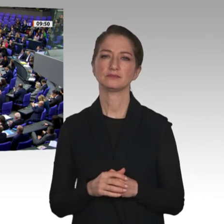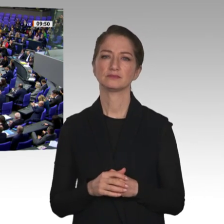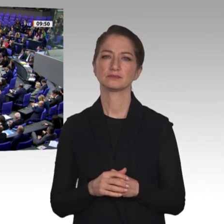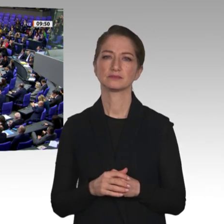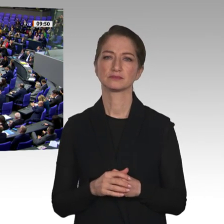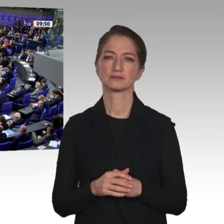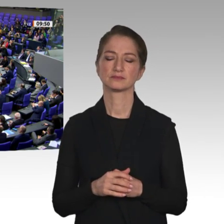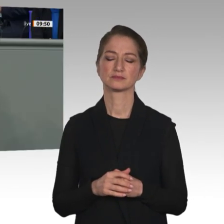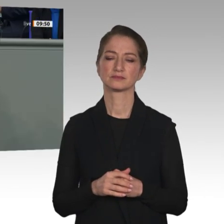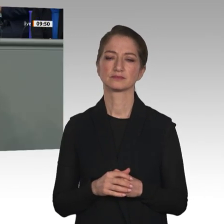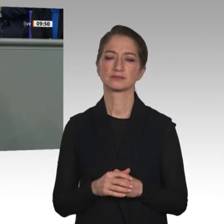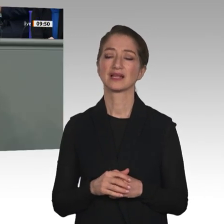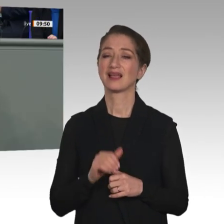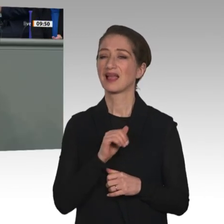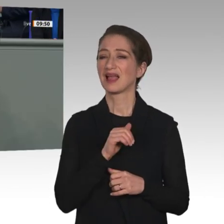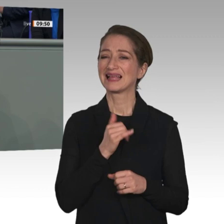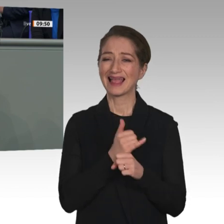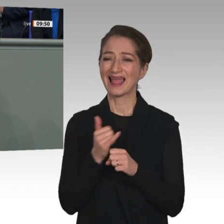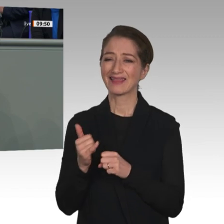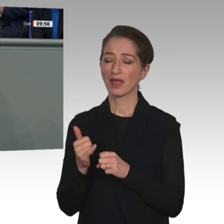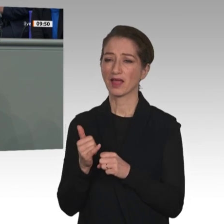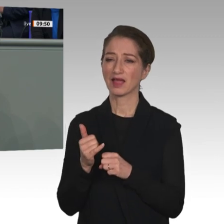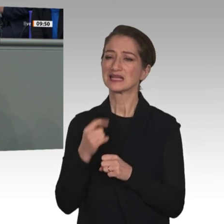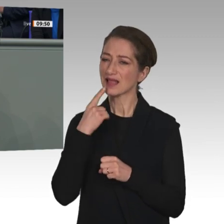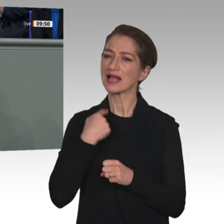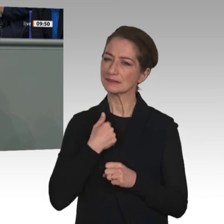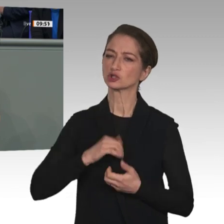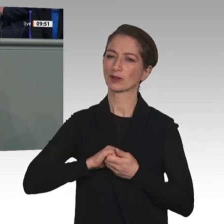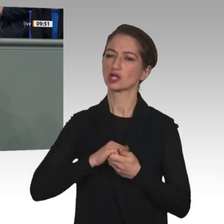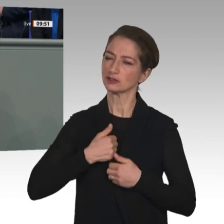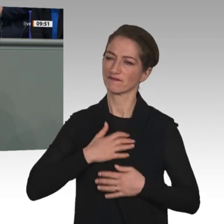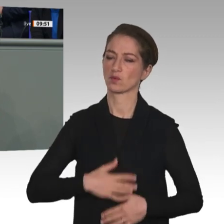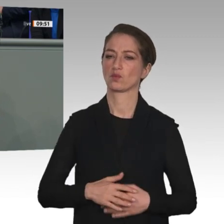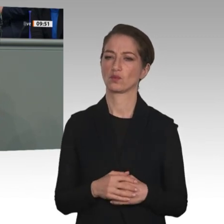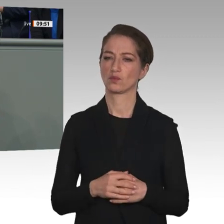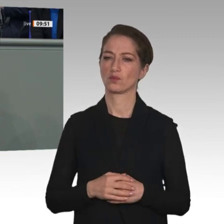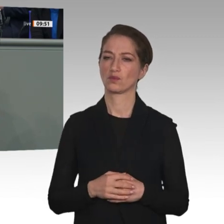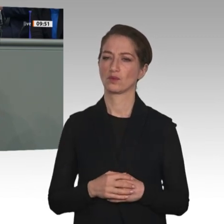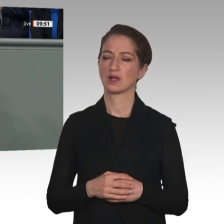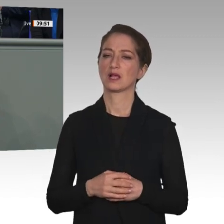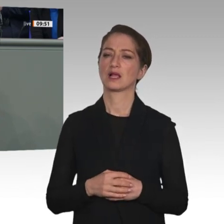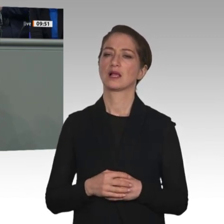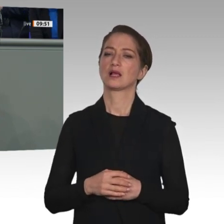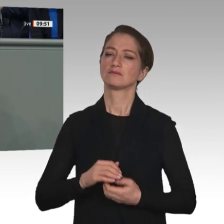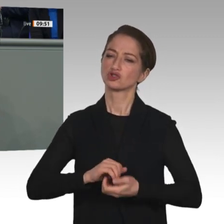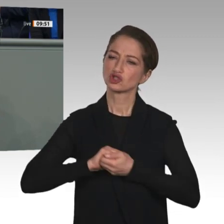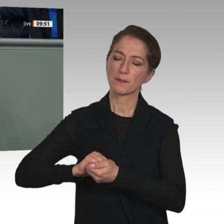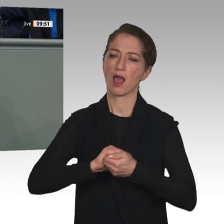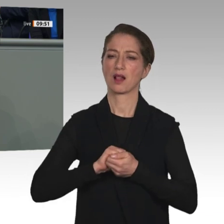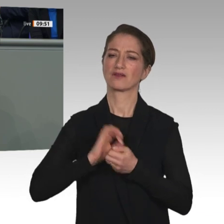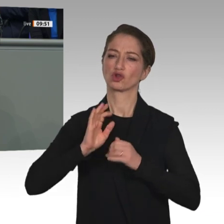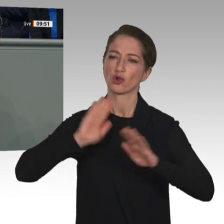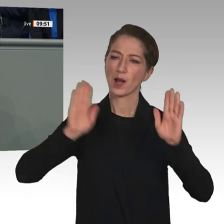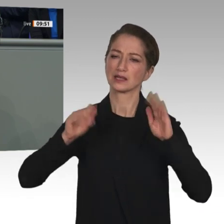Ich bin froh um jede Stimme der Solidarität in diesem Land, jede gereichte Hand für Demokratie und Zusammenhalt, für den Schulterschluss der